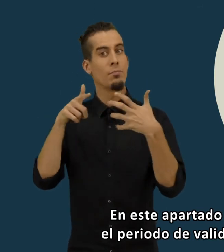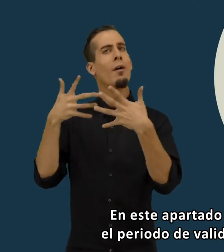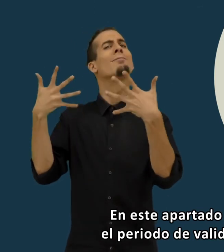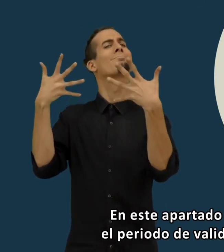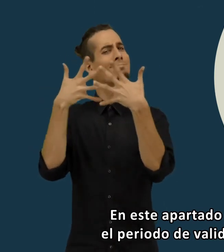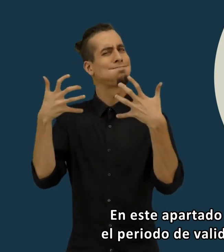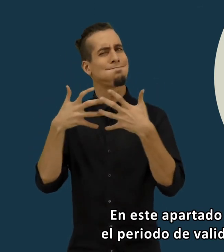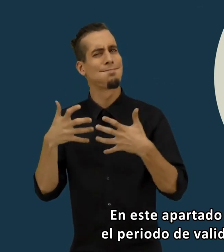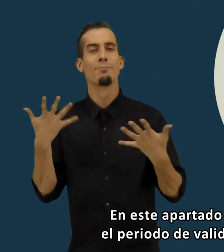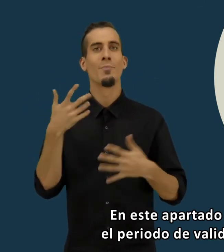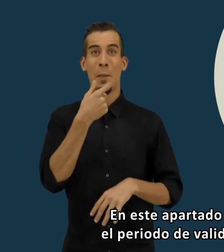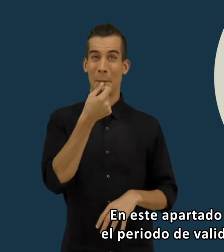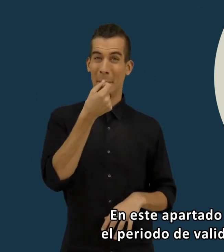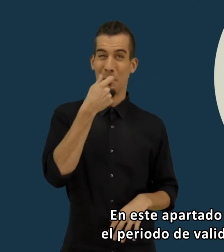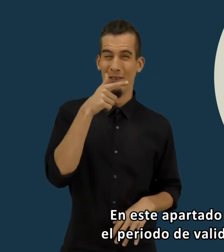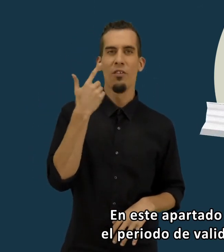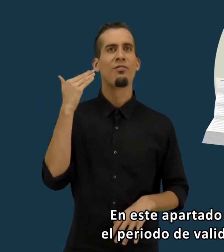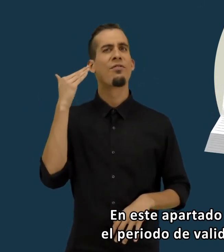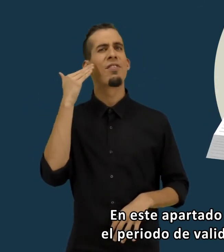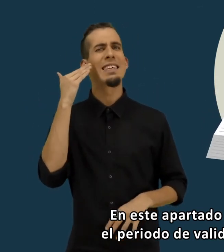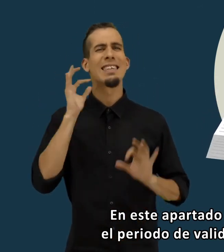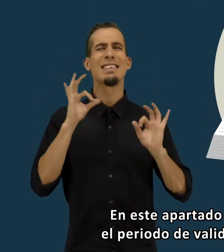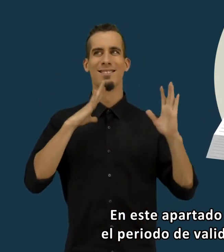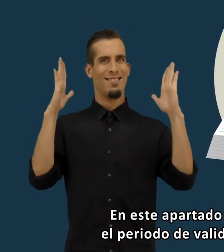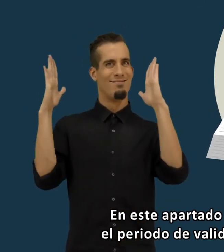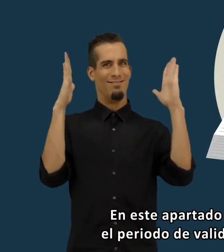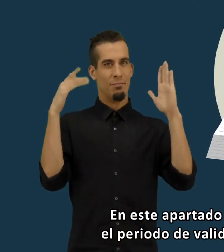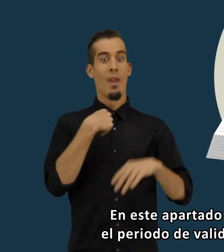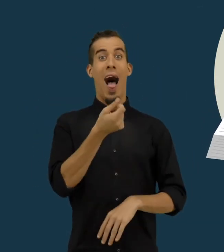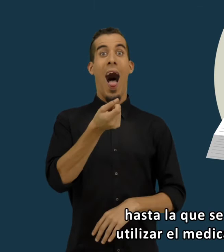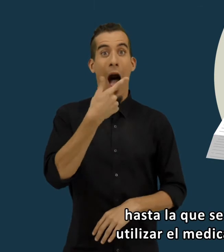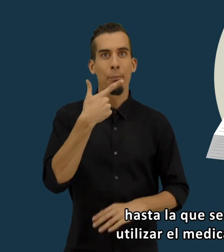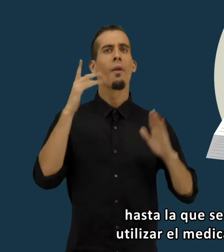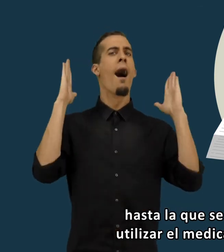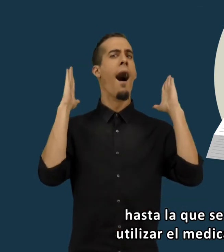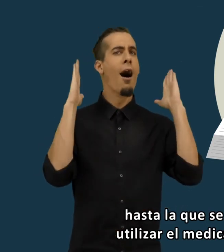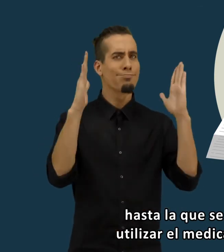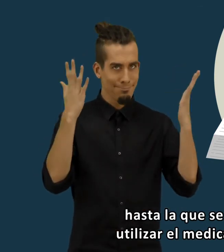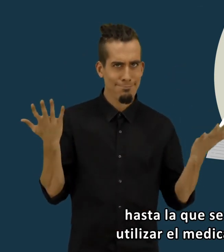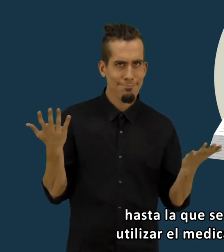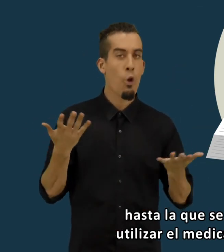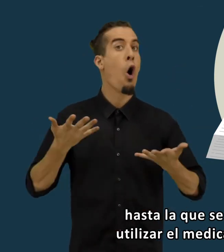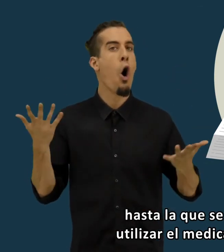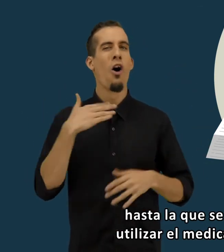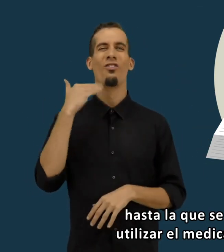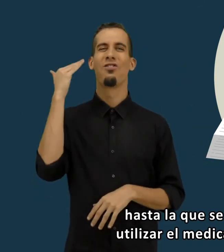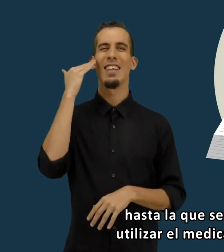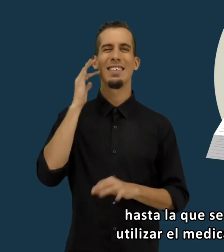En este apartado se indica el periodo de validez o fecha hasta la que se puede utilizar